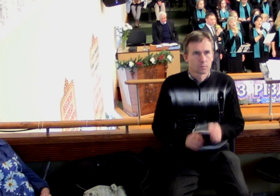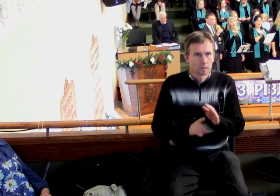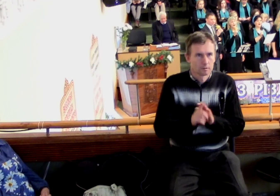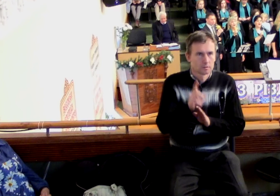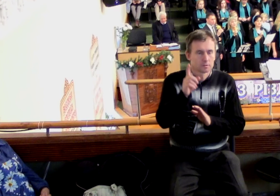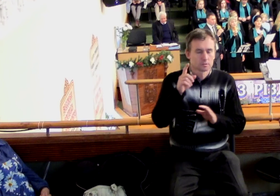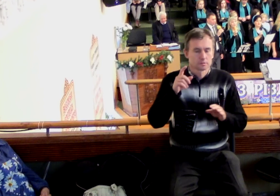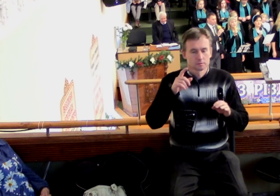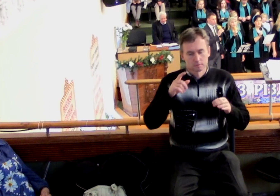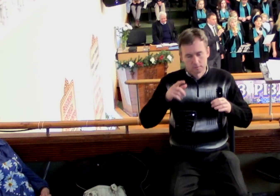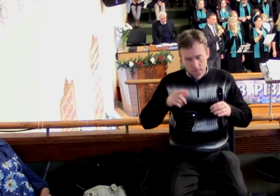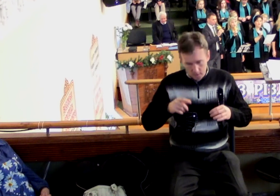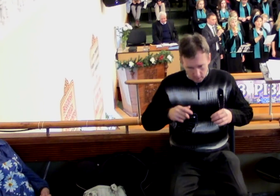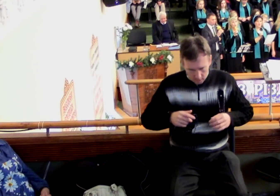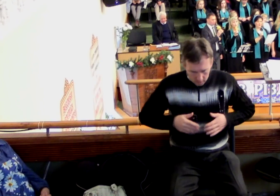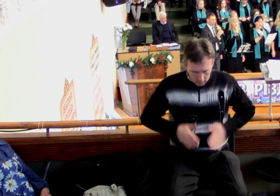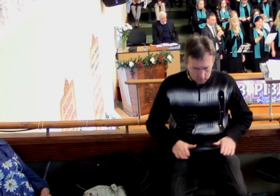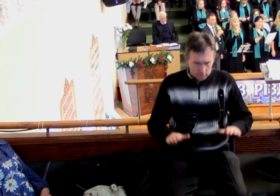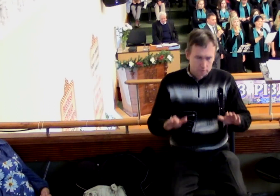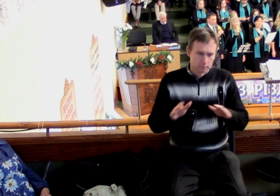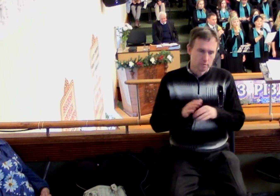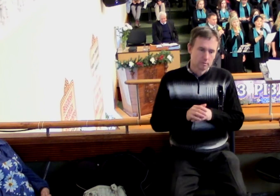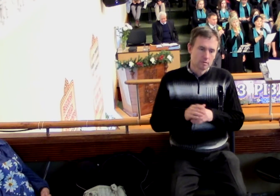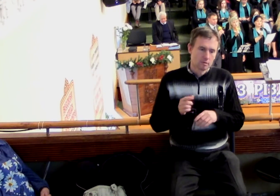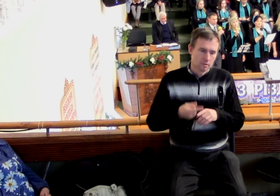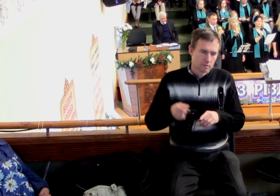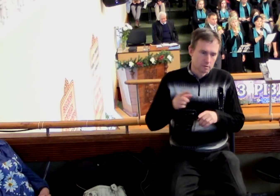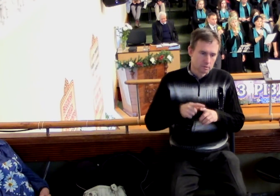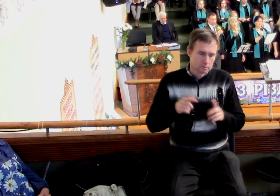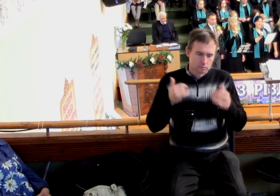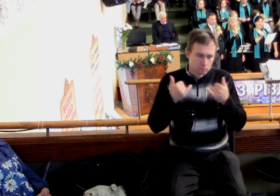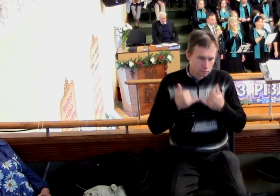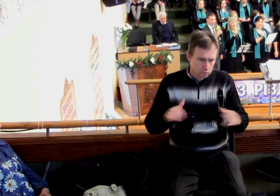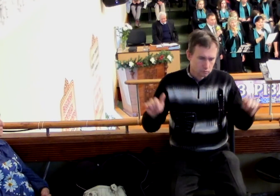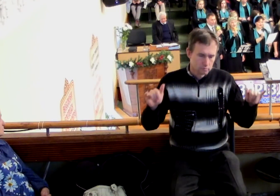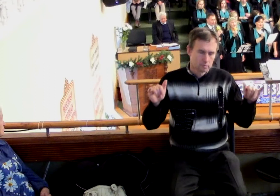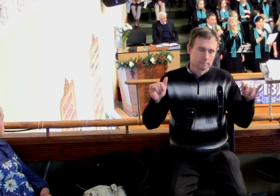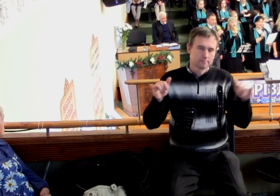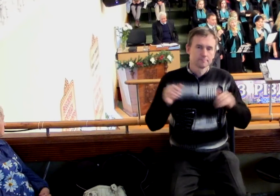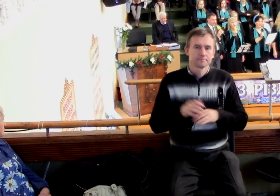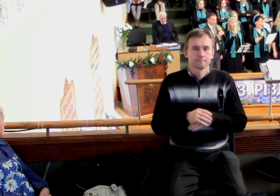Наступило Рождество, это ли не чудо?